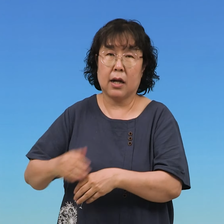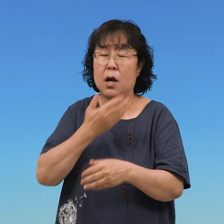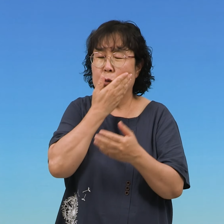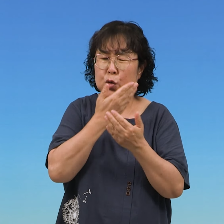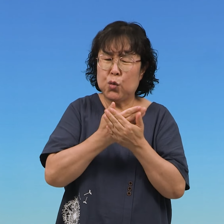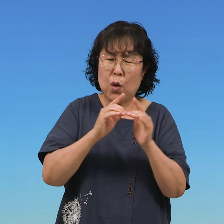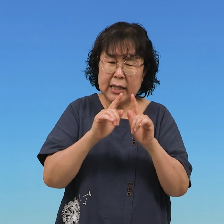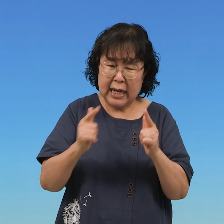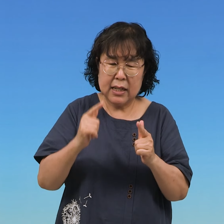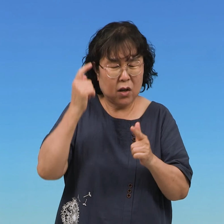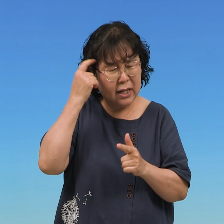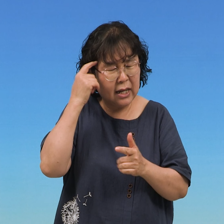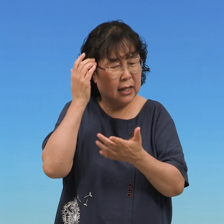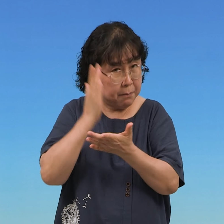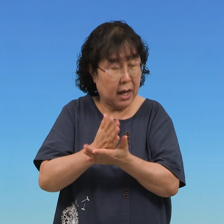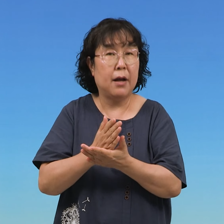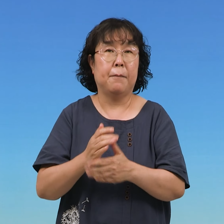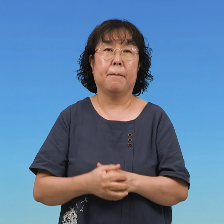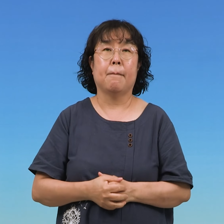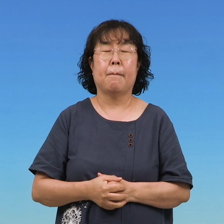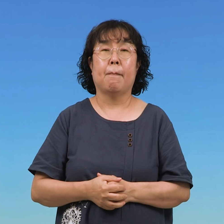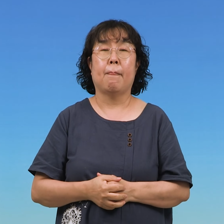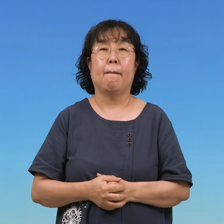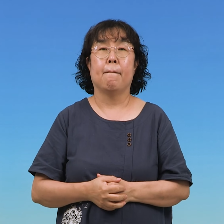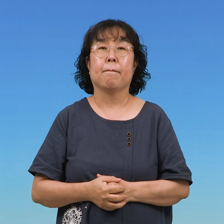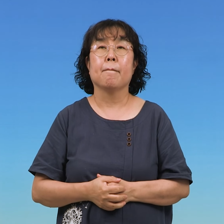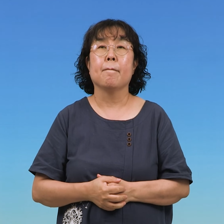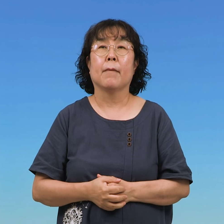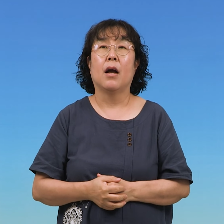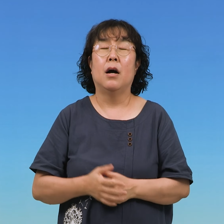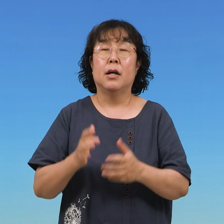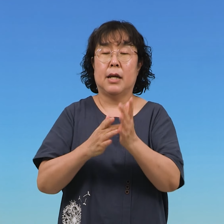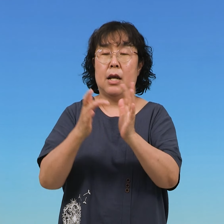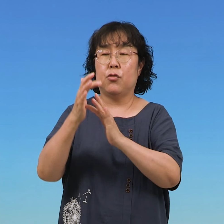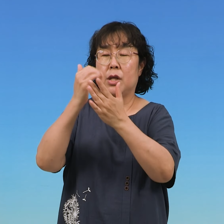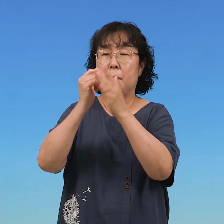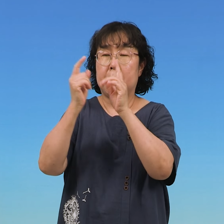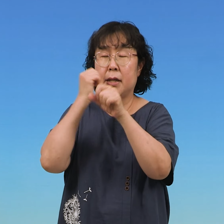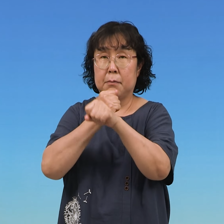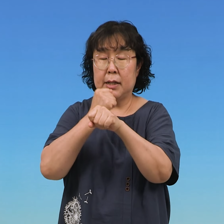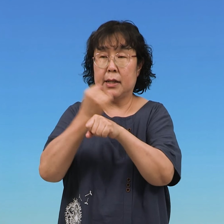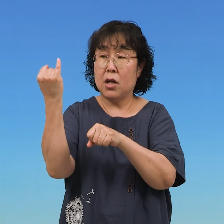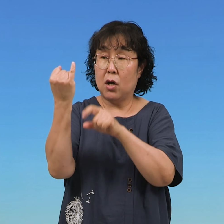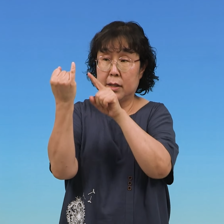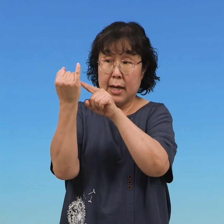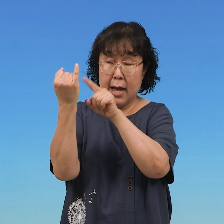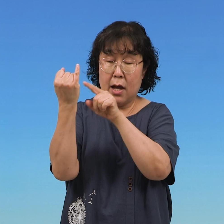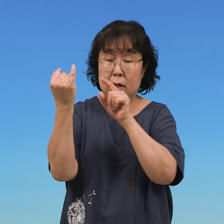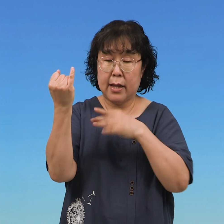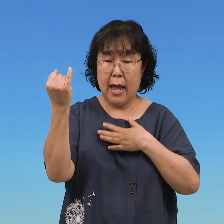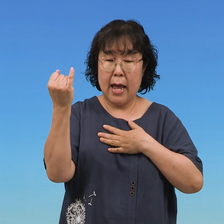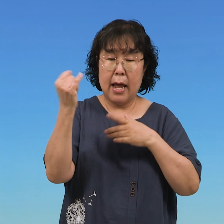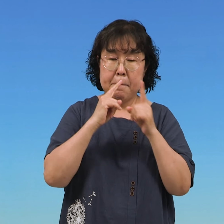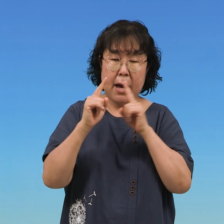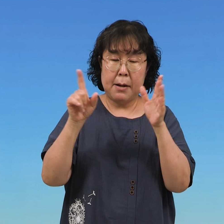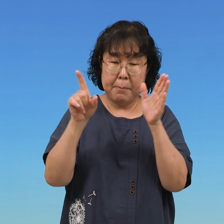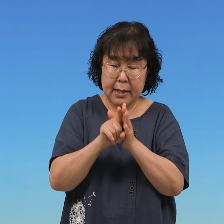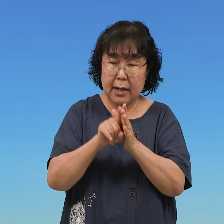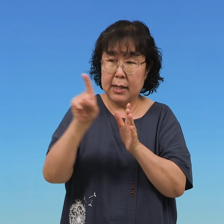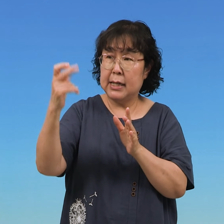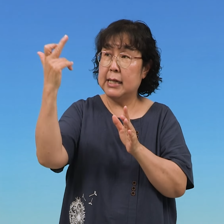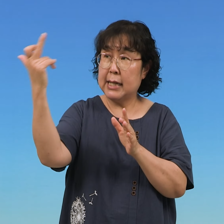곳이 예루살렘에 있다 하더이다. 그랬더니 주님께서 21절, 예수께서 이르시되 여자여 내 말을